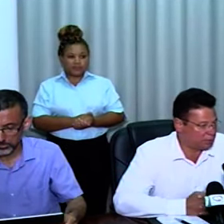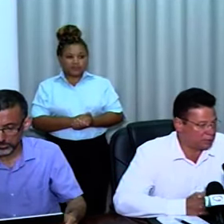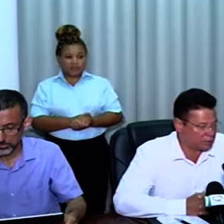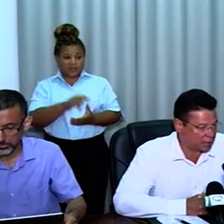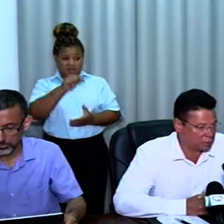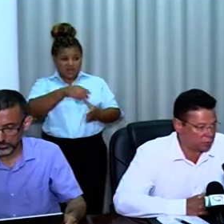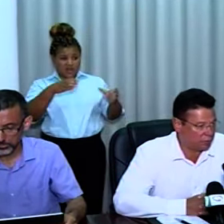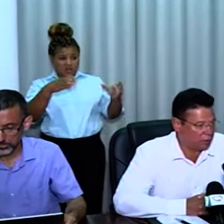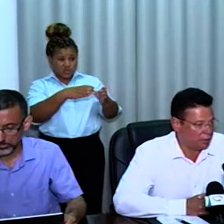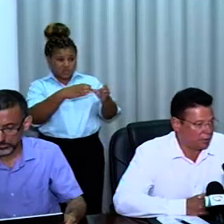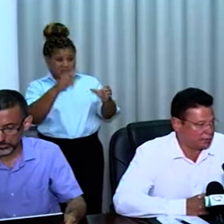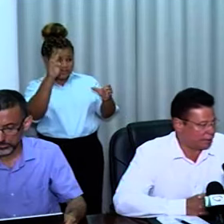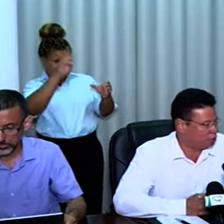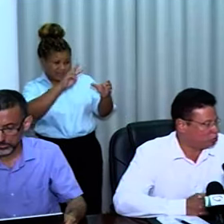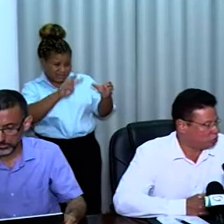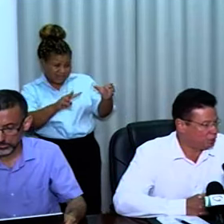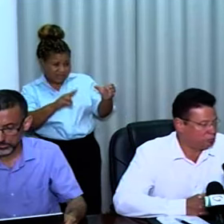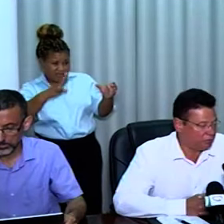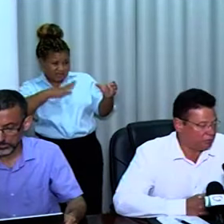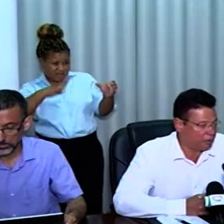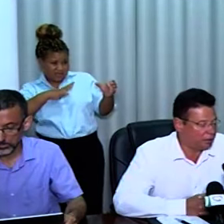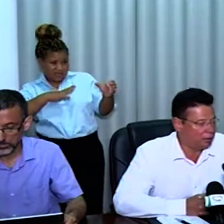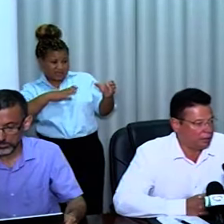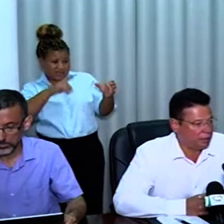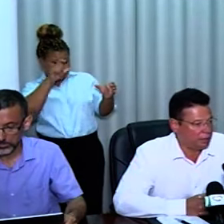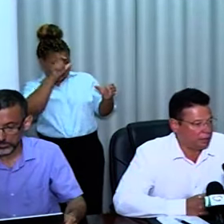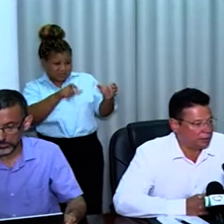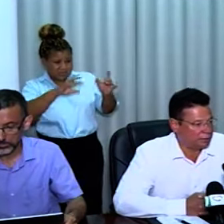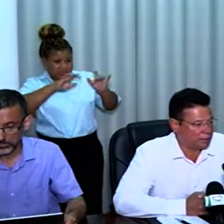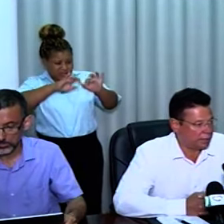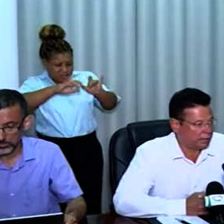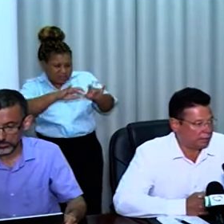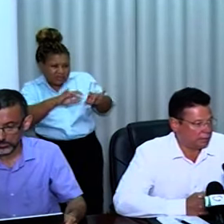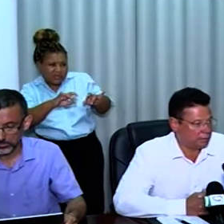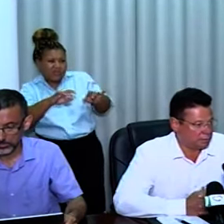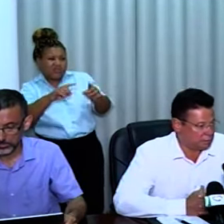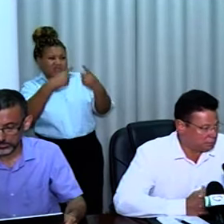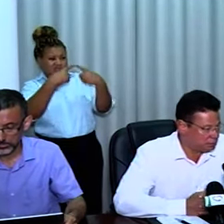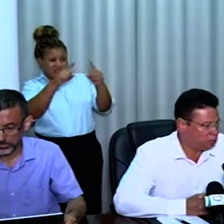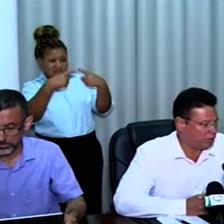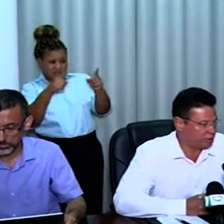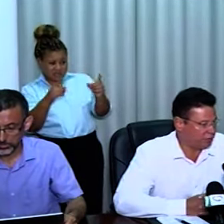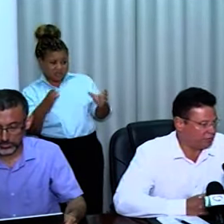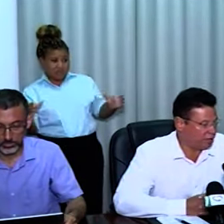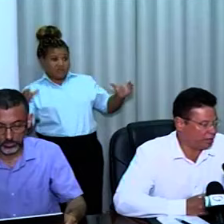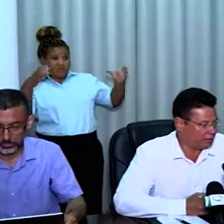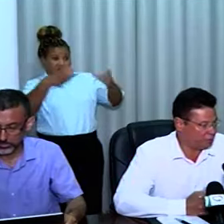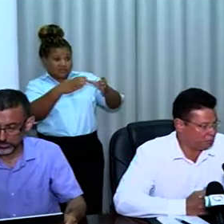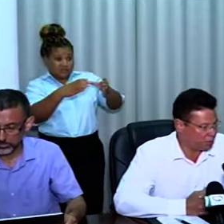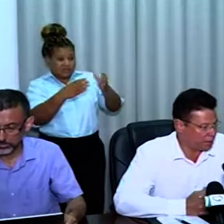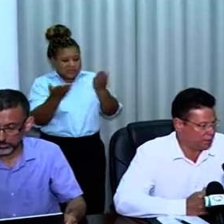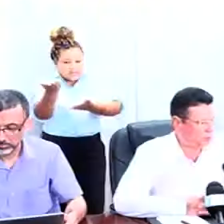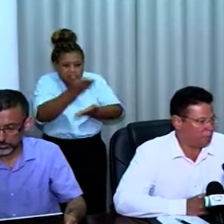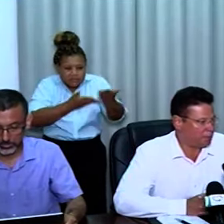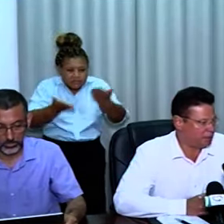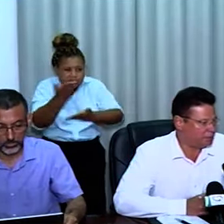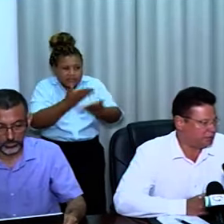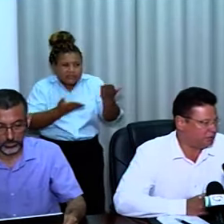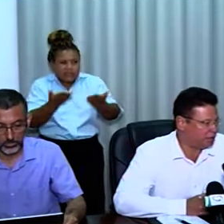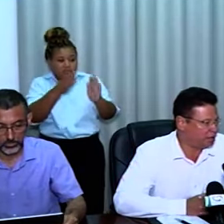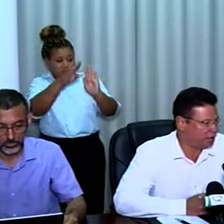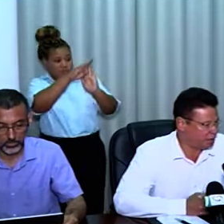management, administration. Et ça, quand il donne son moment de briefing, et ça, l'ouvrage qu'il fait, ben, pour même